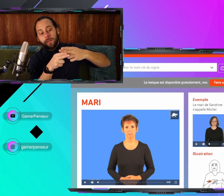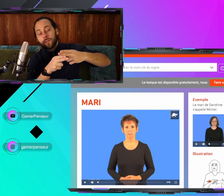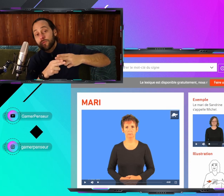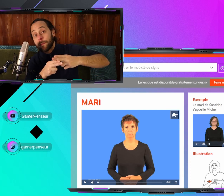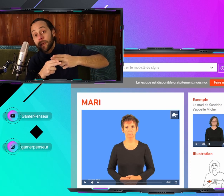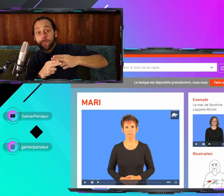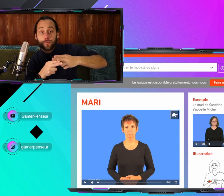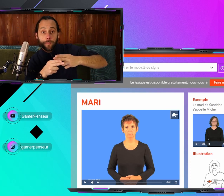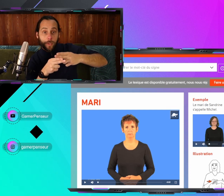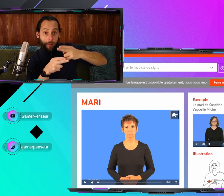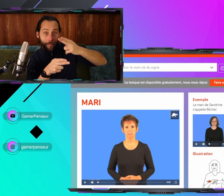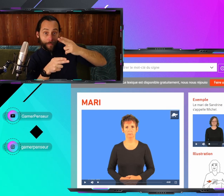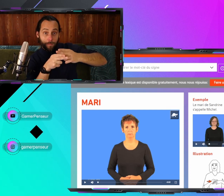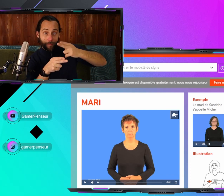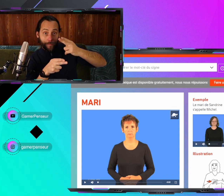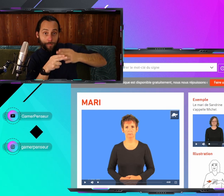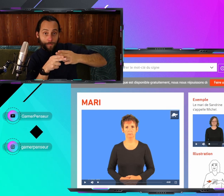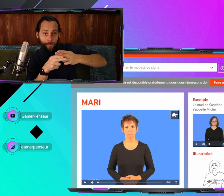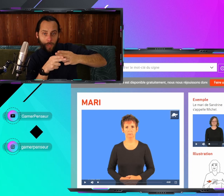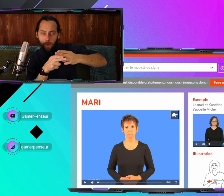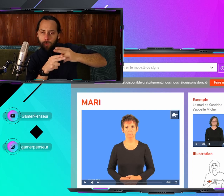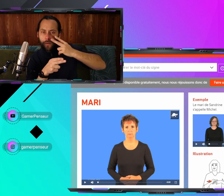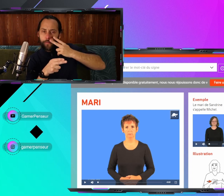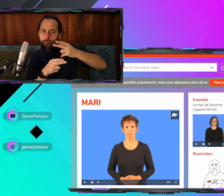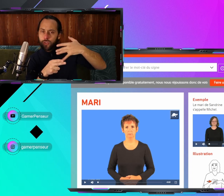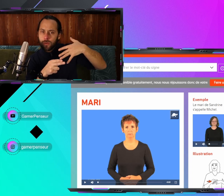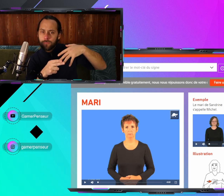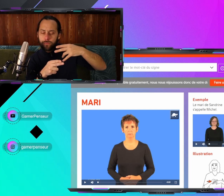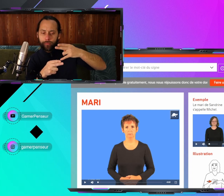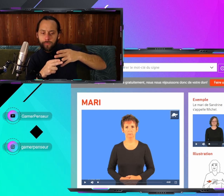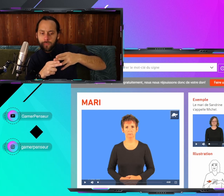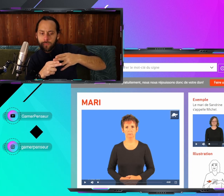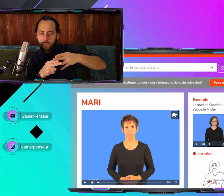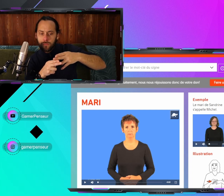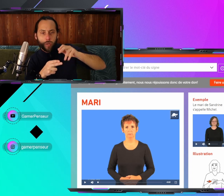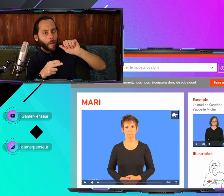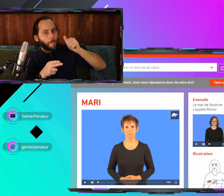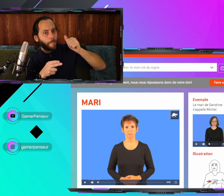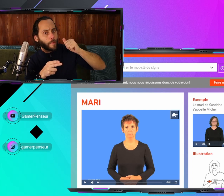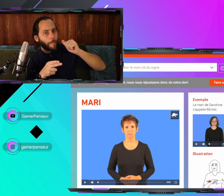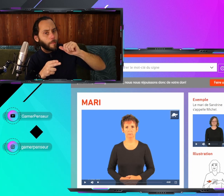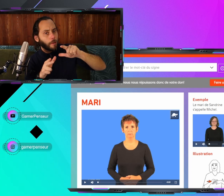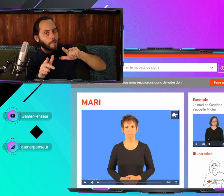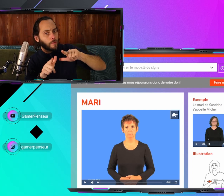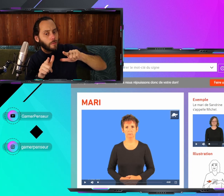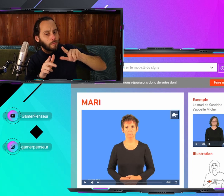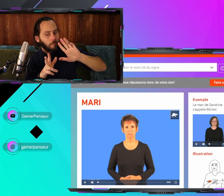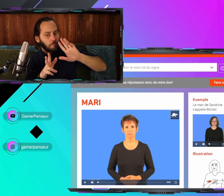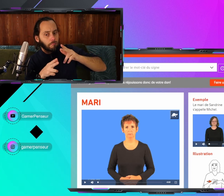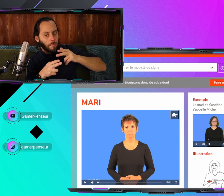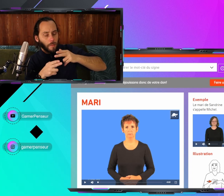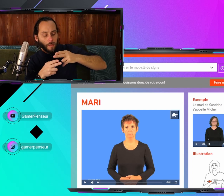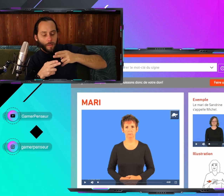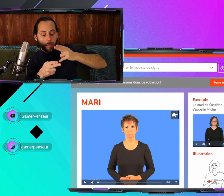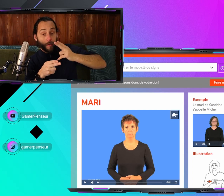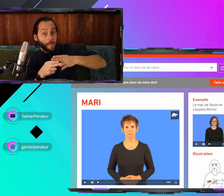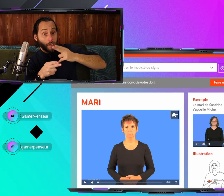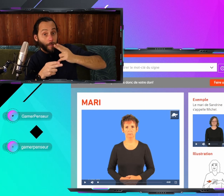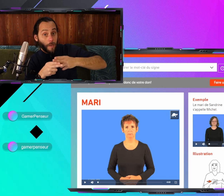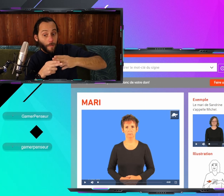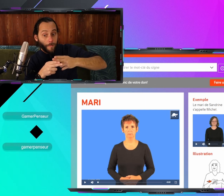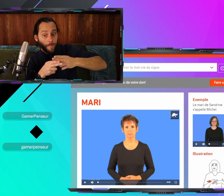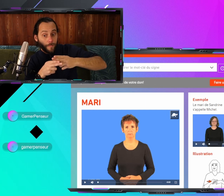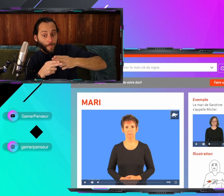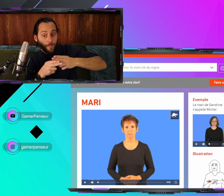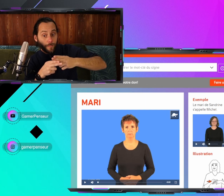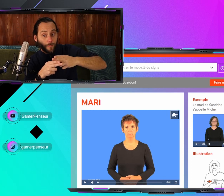C'est ça, je m'appelle, tu t'appelles. On l'avait vu déjà. Voilà, la première vidéo.